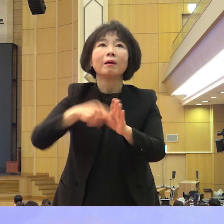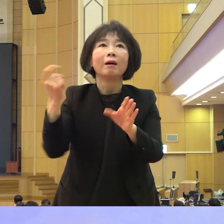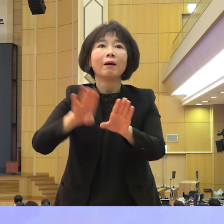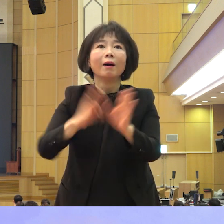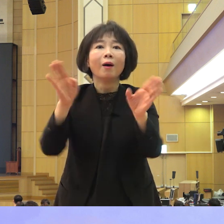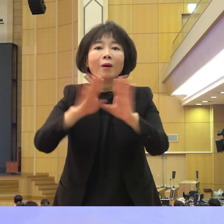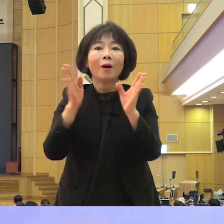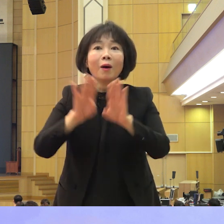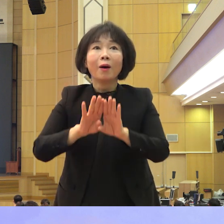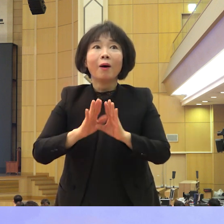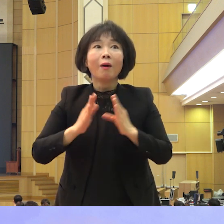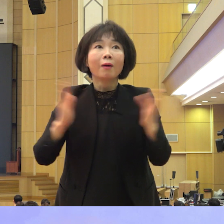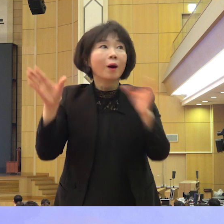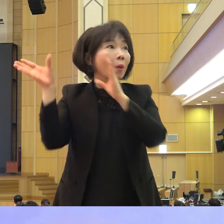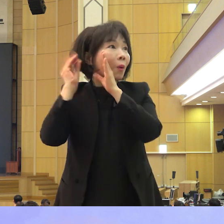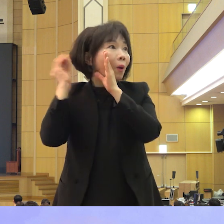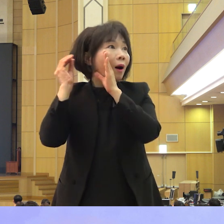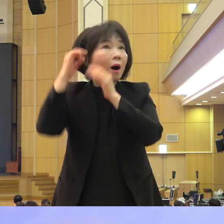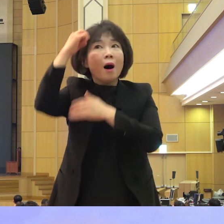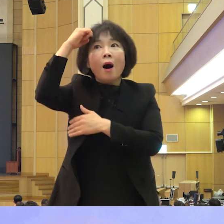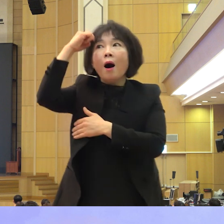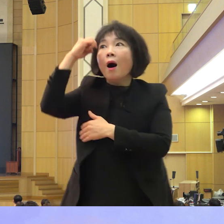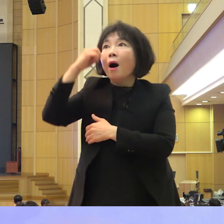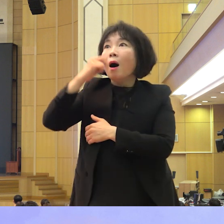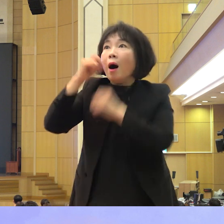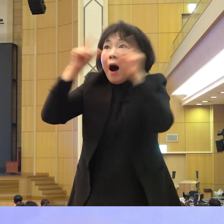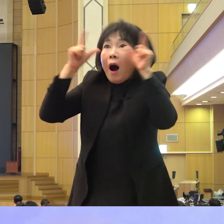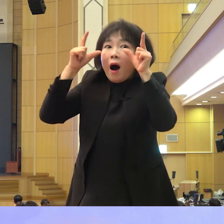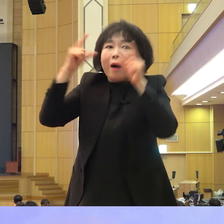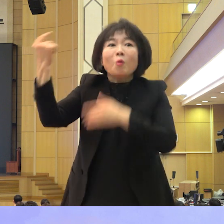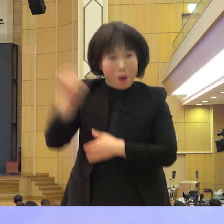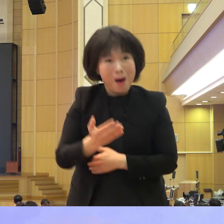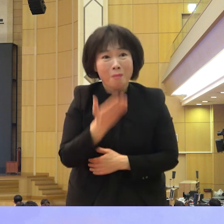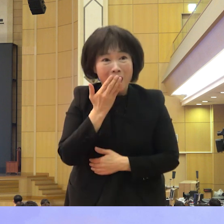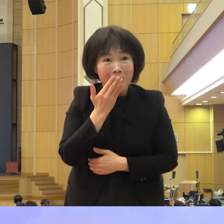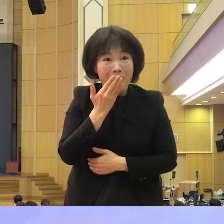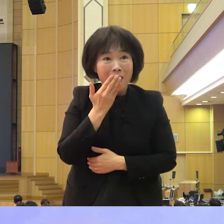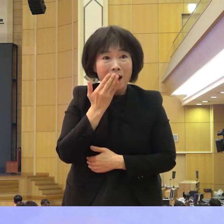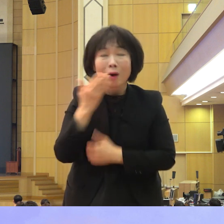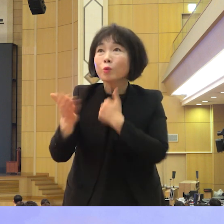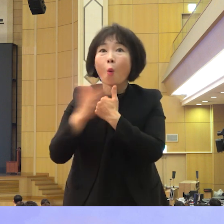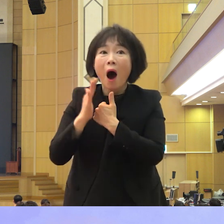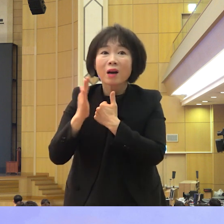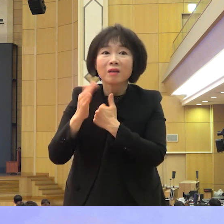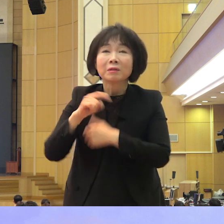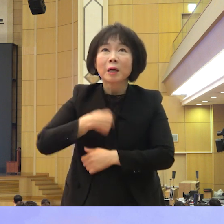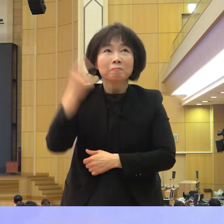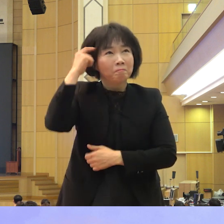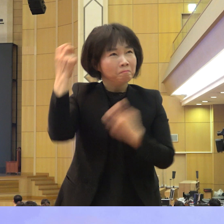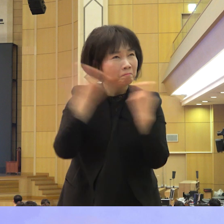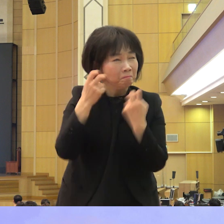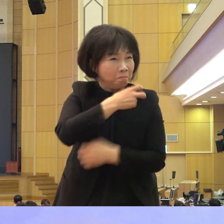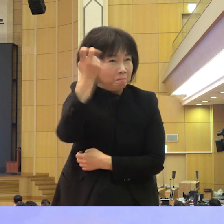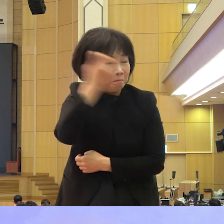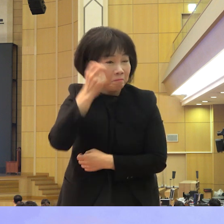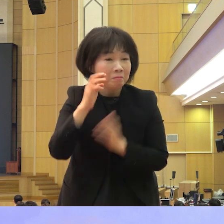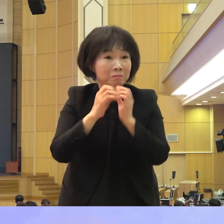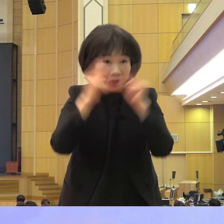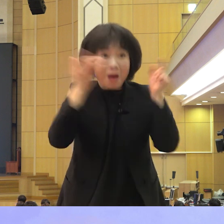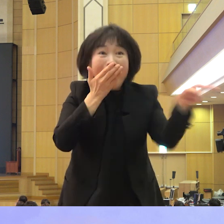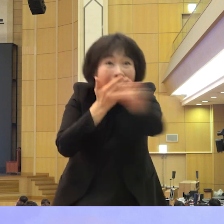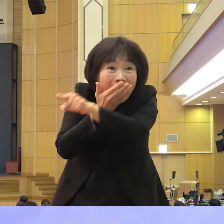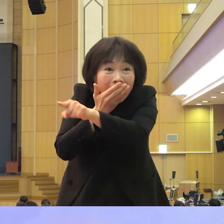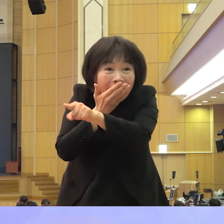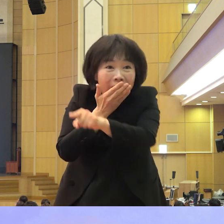것입니다. 내가 아무리 깨달으려고 해도 내 생각으로 깨달아지거나 내 지식으로 깨달아지는 게 아닙니다. 하나님 말씀은